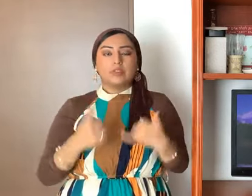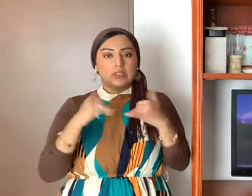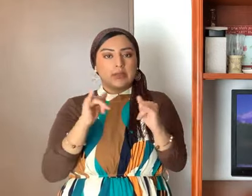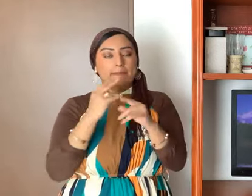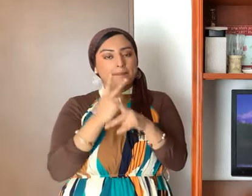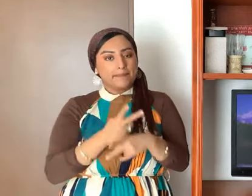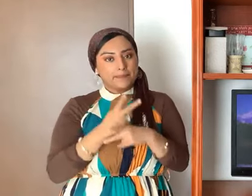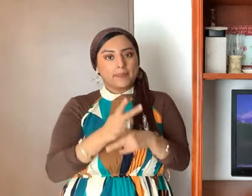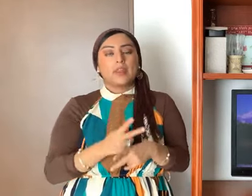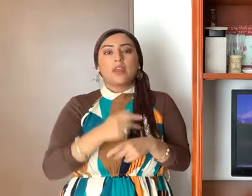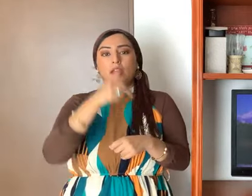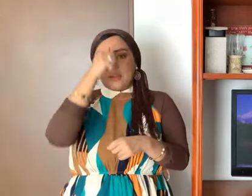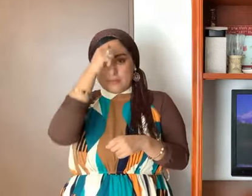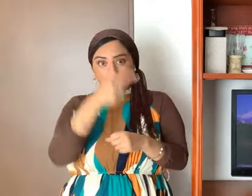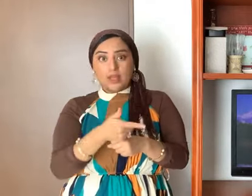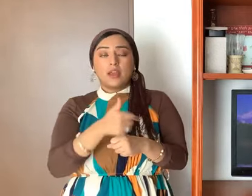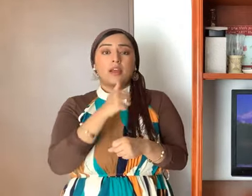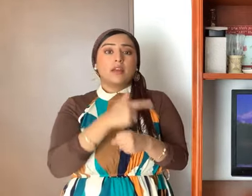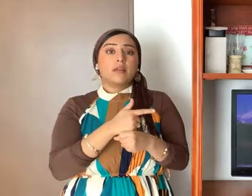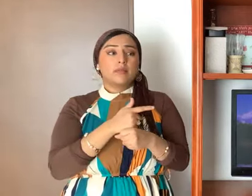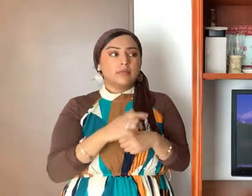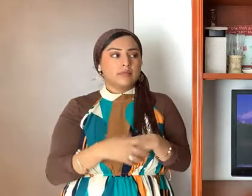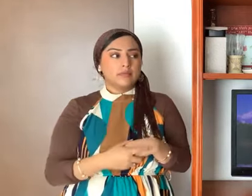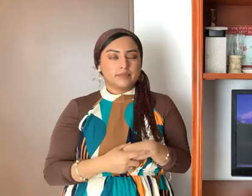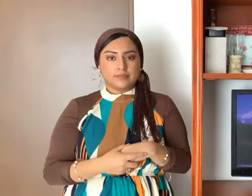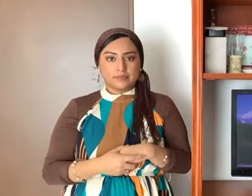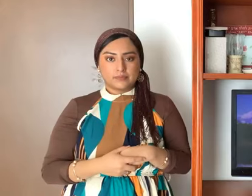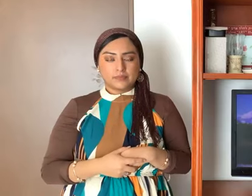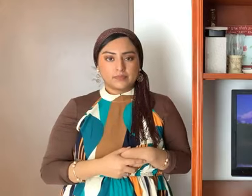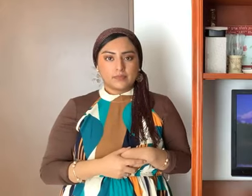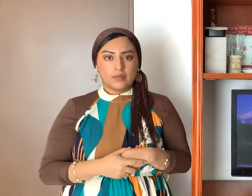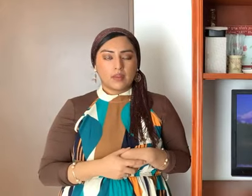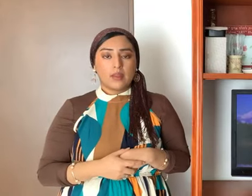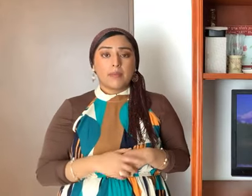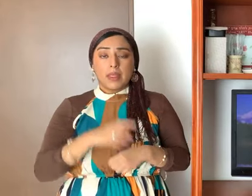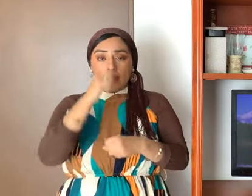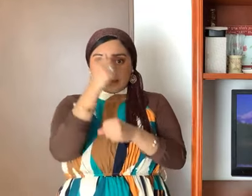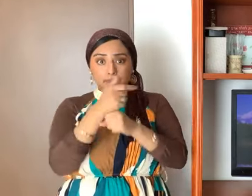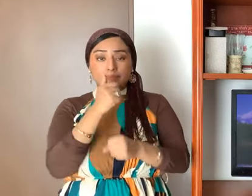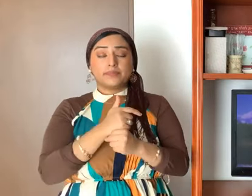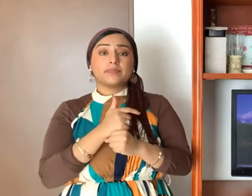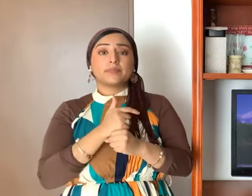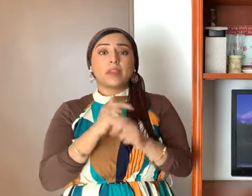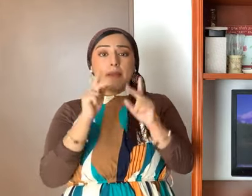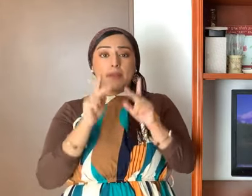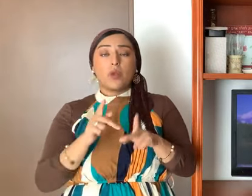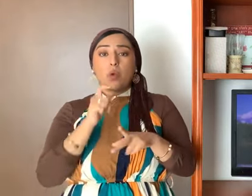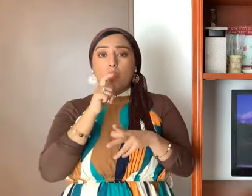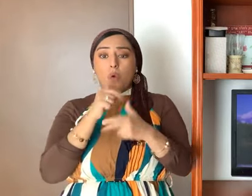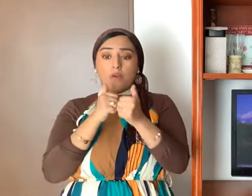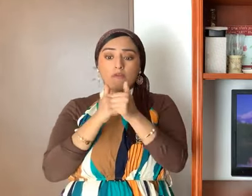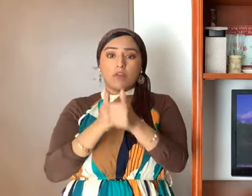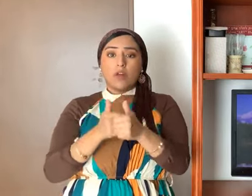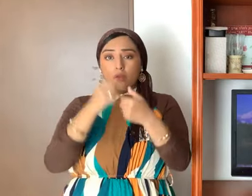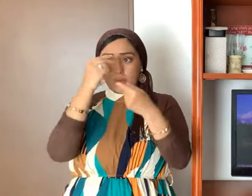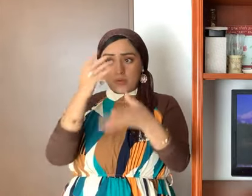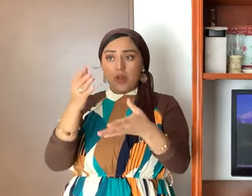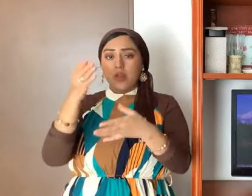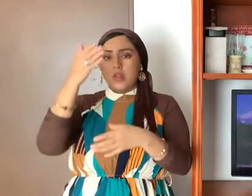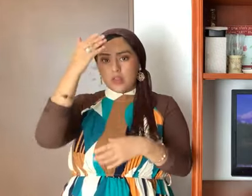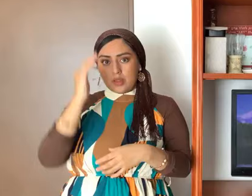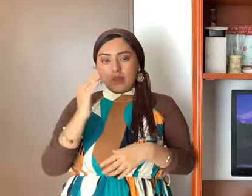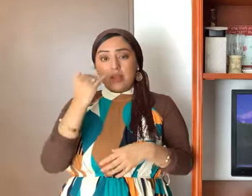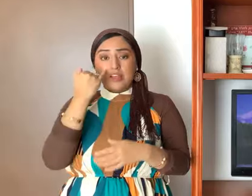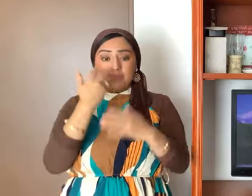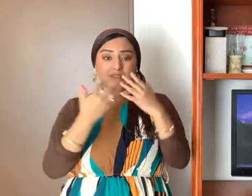Ten cuidado, hermano, hermana, si es que te podemos llamar así, porque hermanos y hermanas son los que hacen la voluntad del Padre. Si alguien que